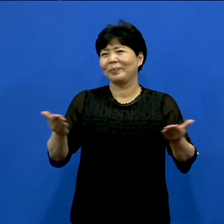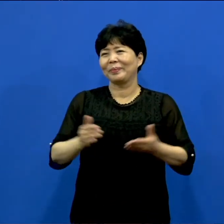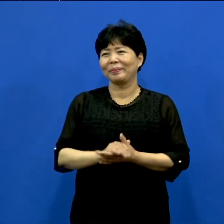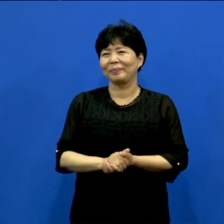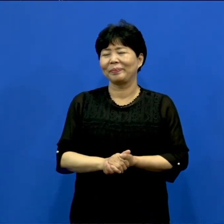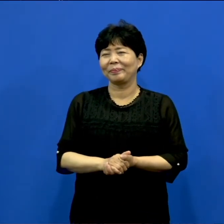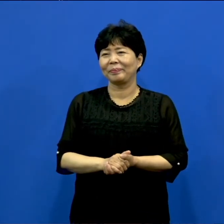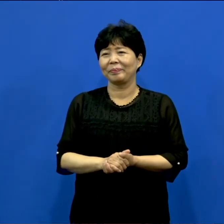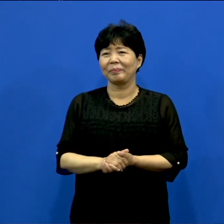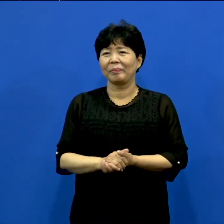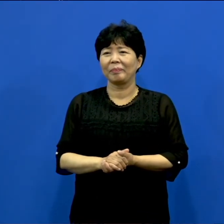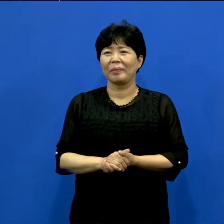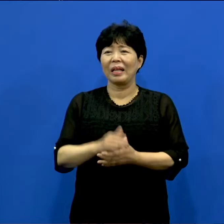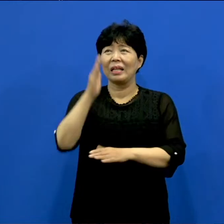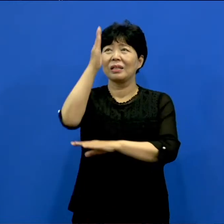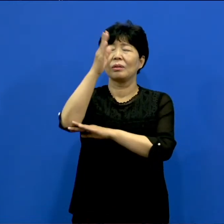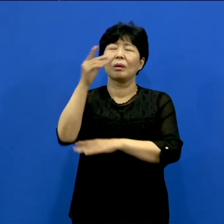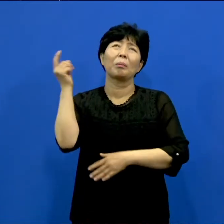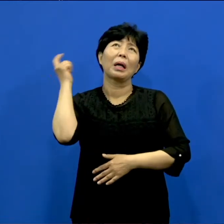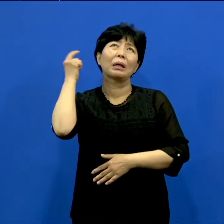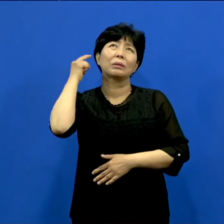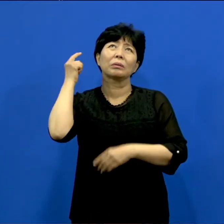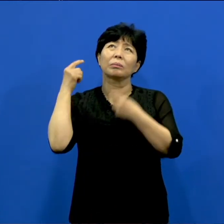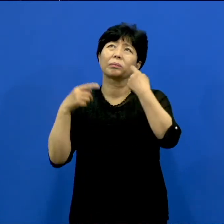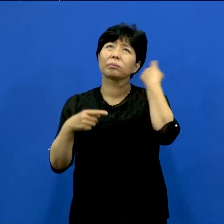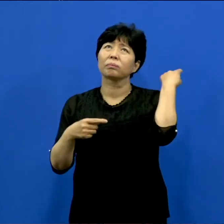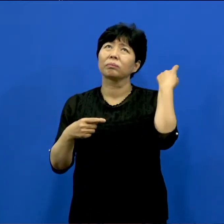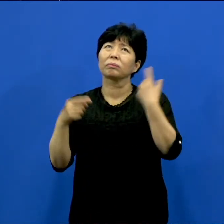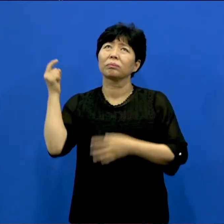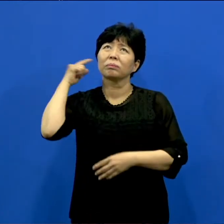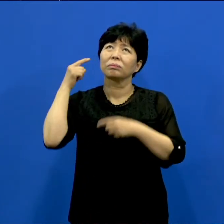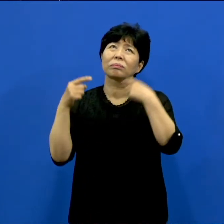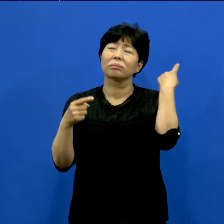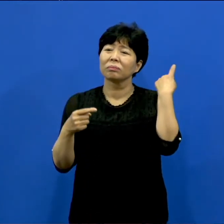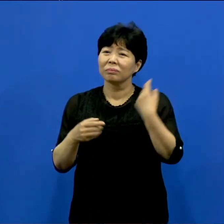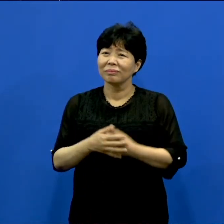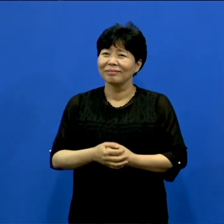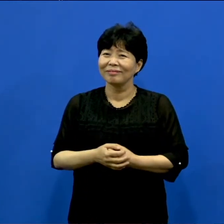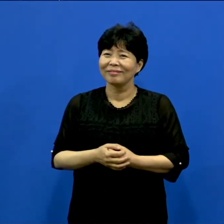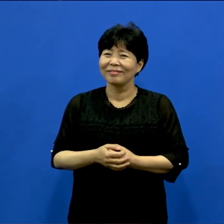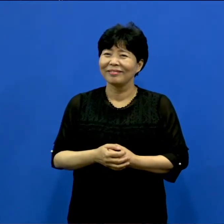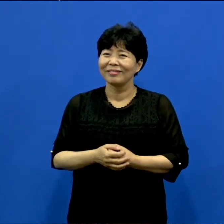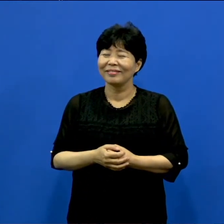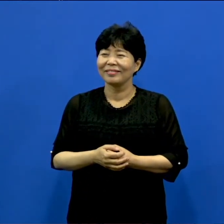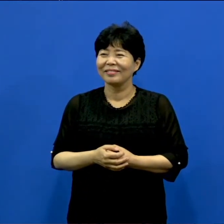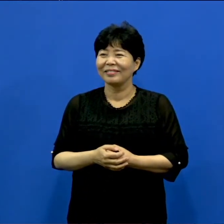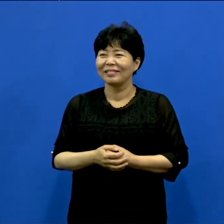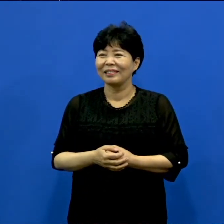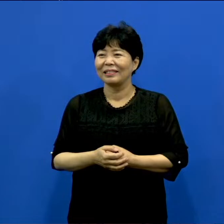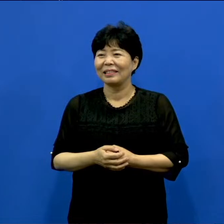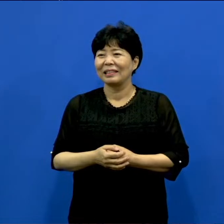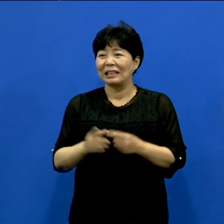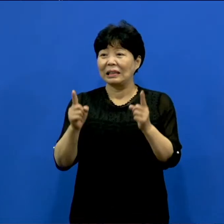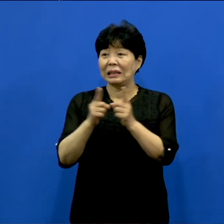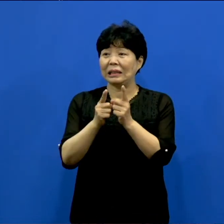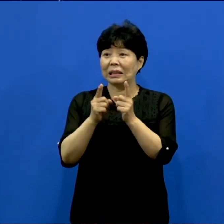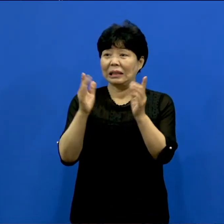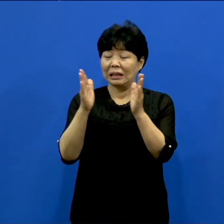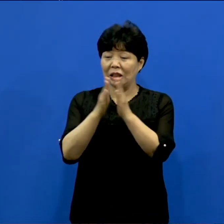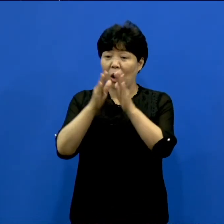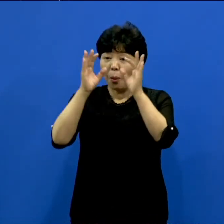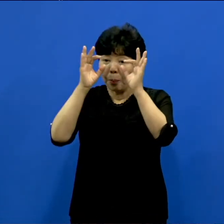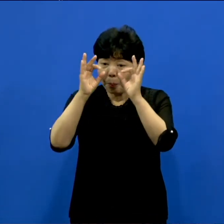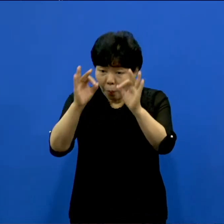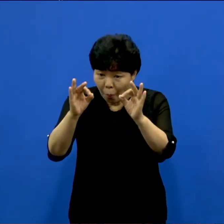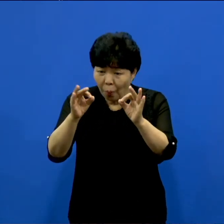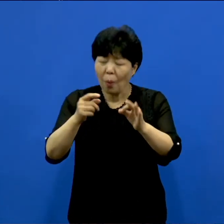좋았는데 귀로만 들었어요. 근데 고난과 시련을 통과하면서 눈으로 보고 목격하게 된 거죠. 자, 여러분